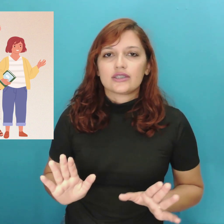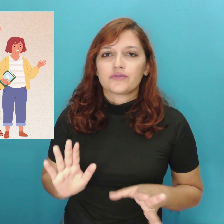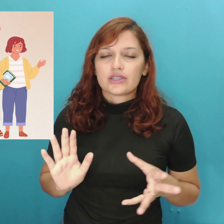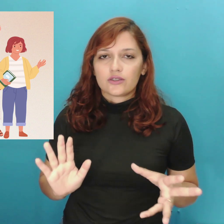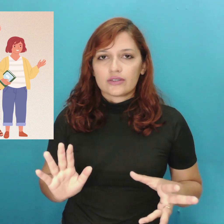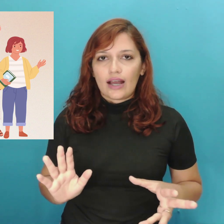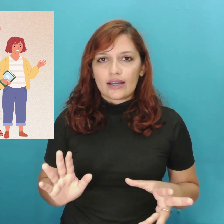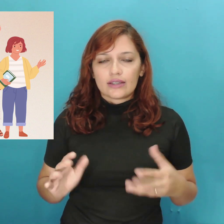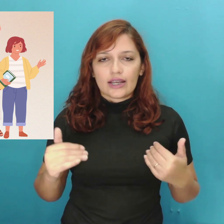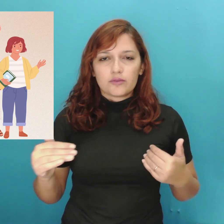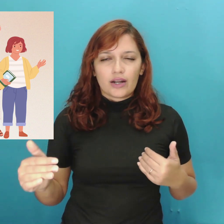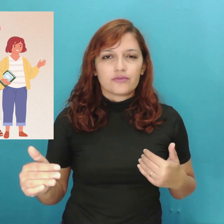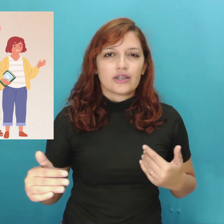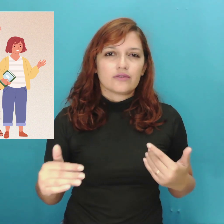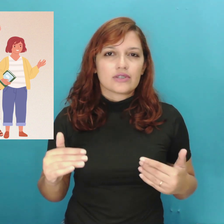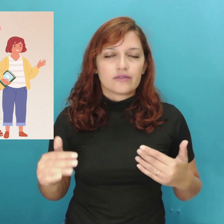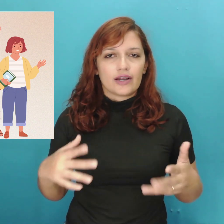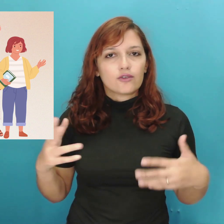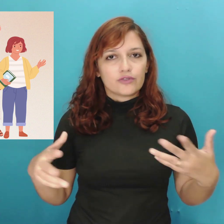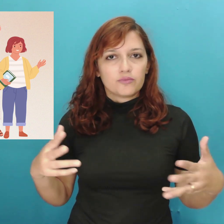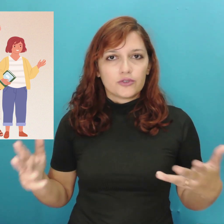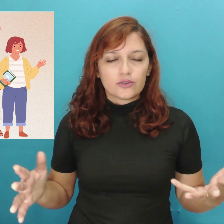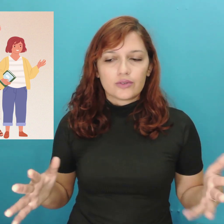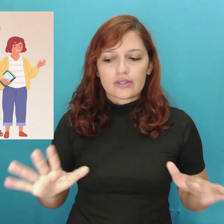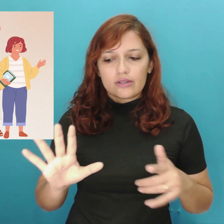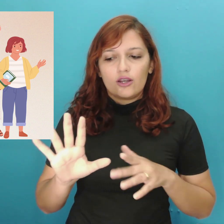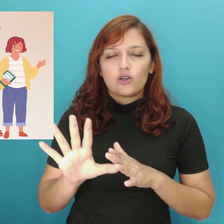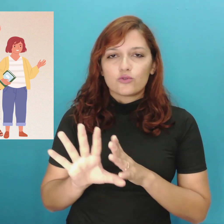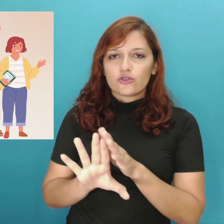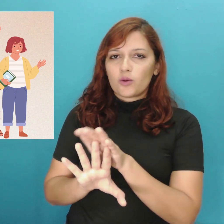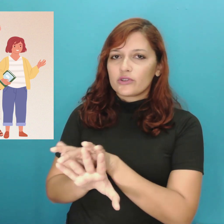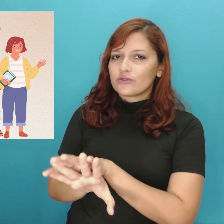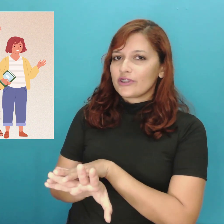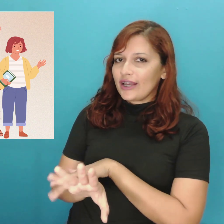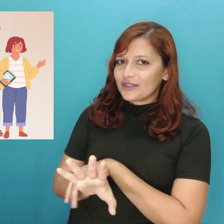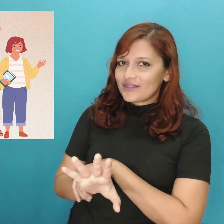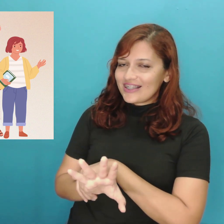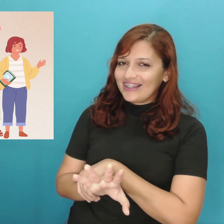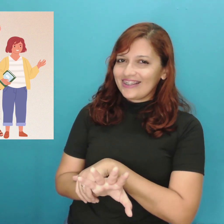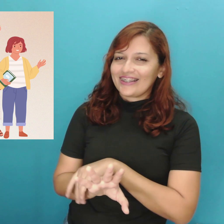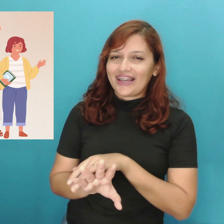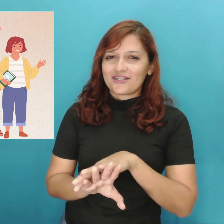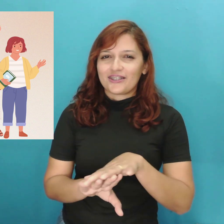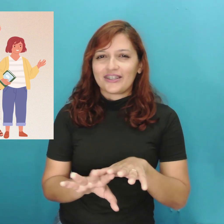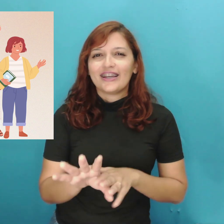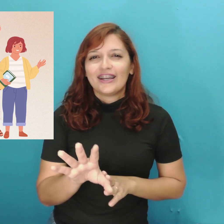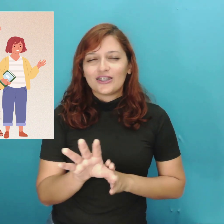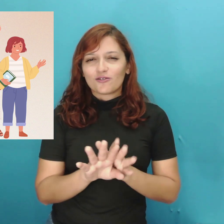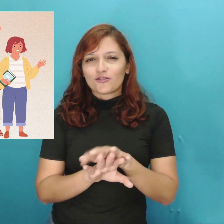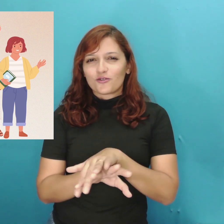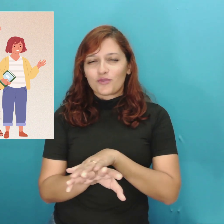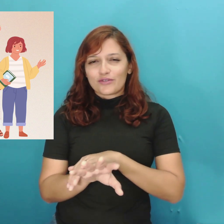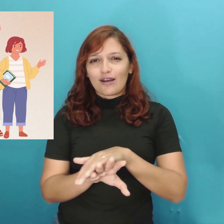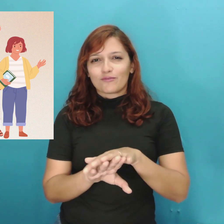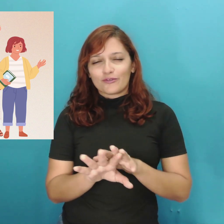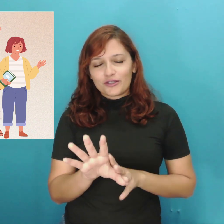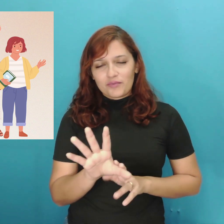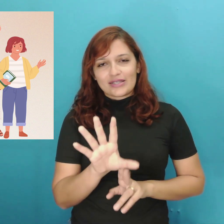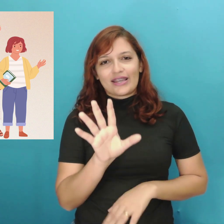você notar que daqui para frente você vai ouvir muito isso. Os nomes dos dedos, que a gente não costuma usar muito, mas aqui a gente